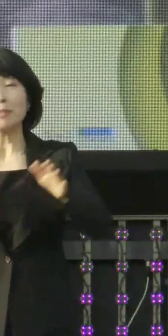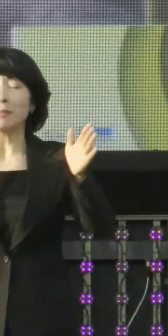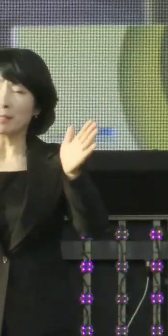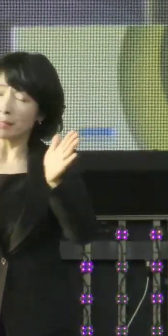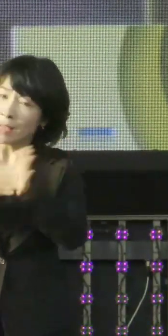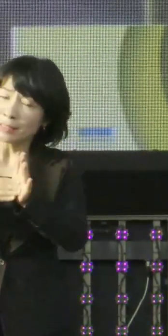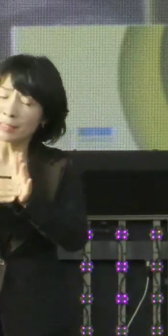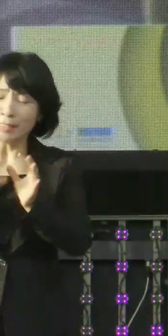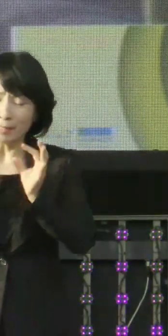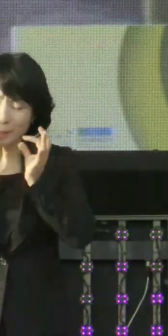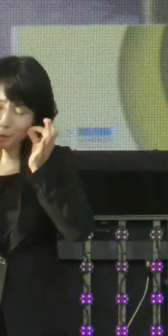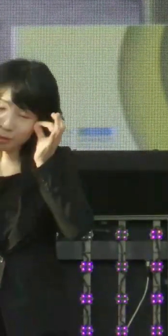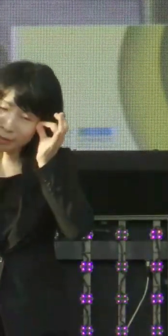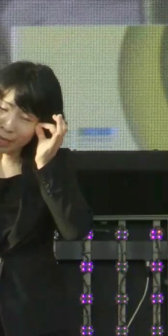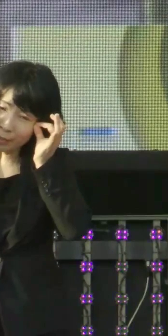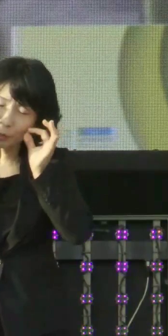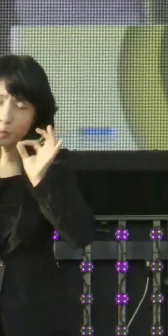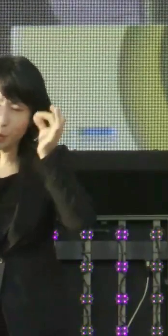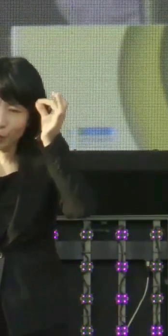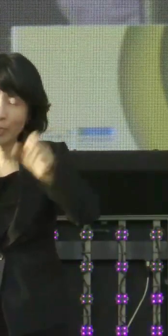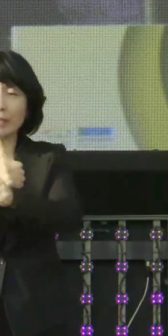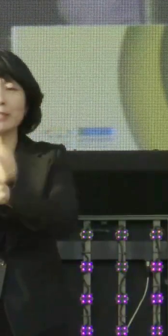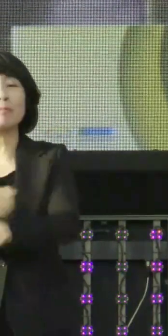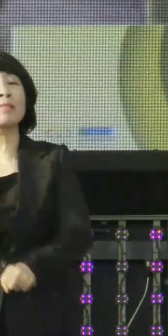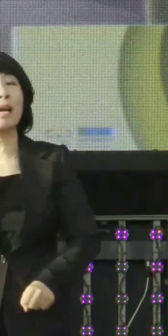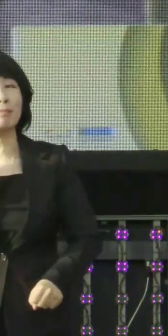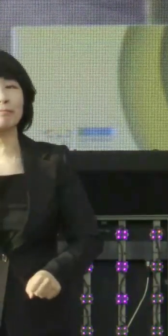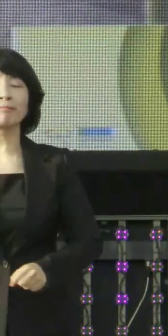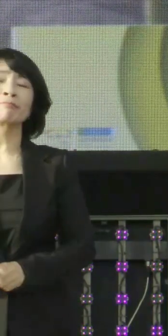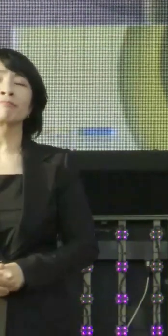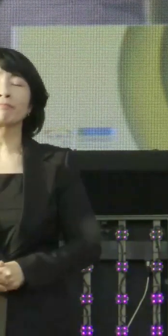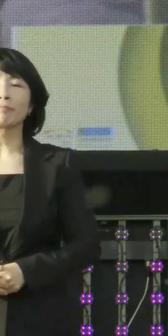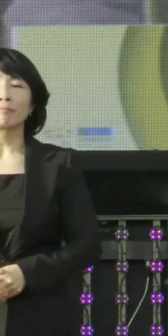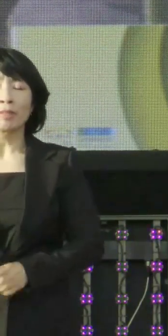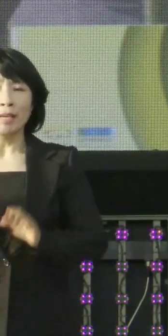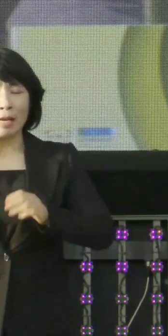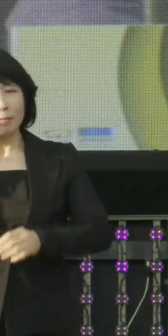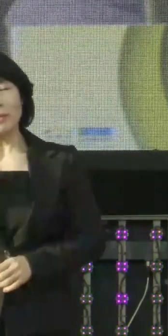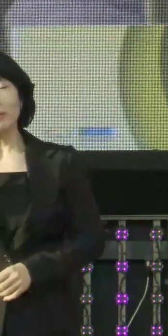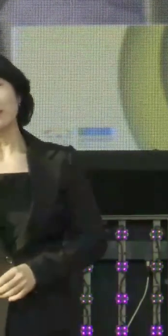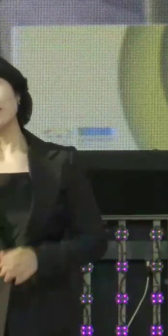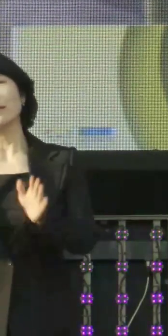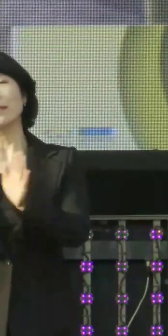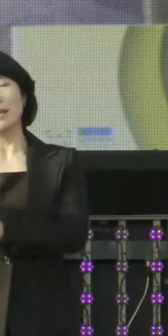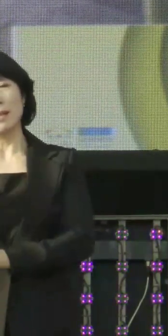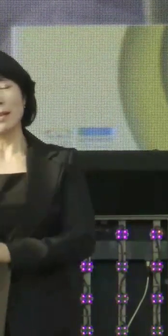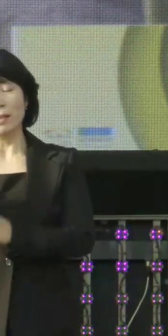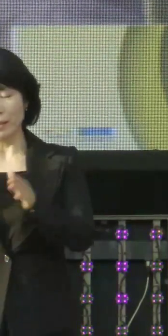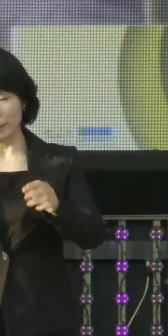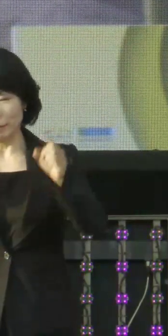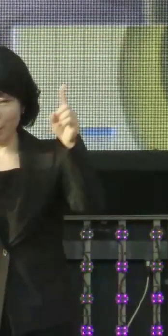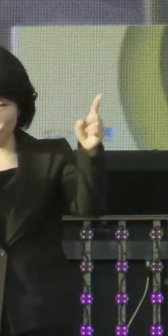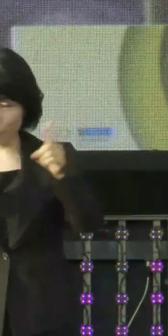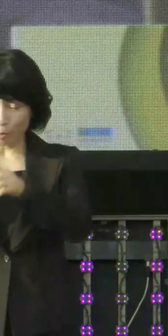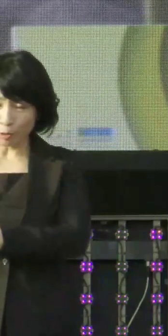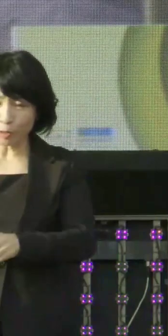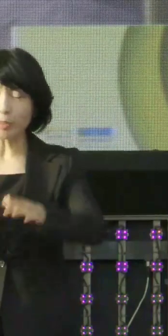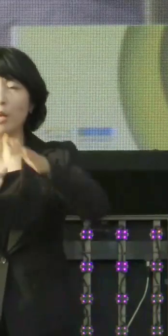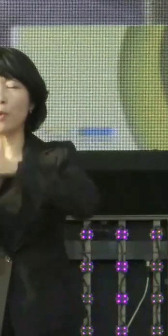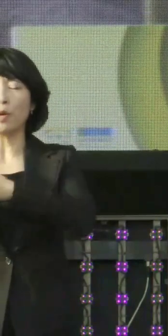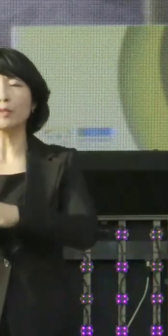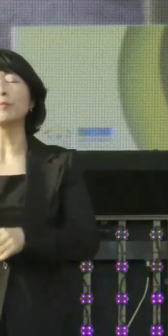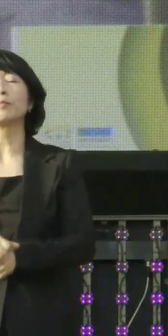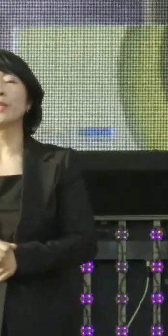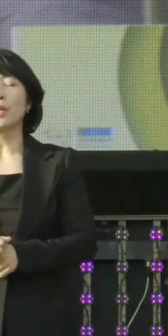날까지 정성을 다하겠습니다. 앞으로도 우리 이천시가 대한민국을 대표하는